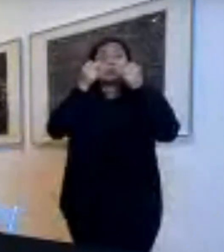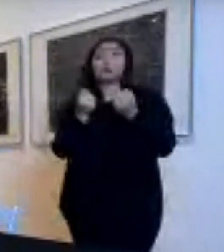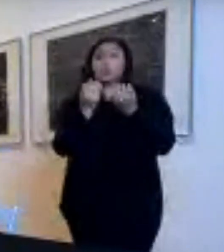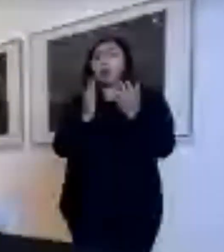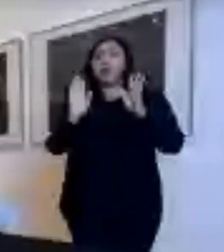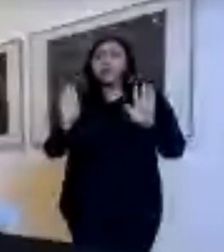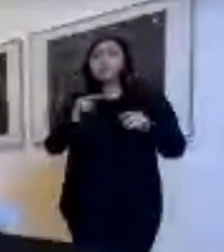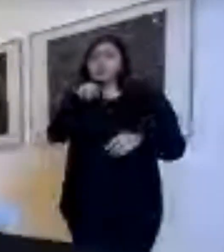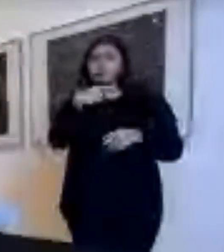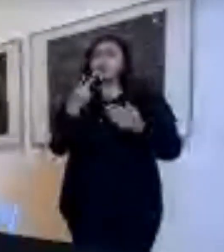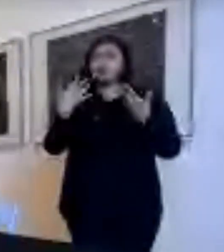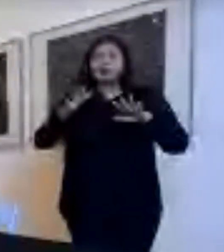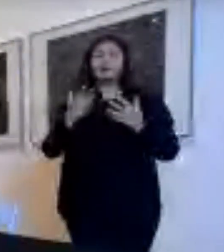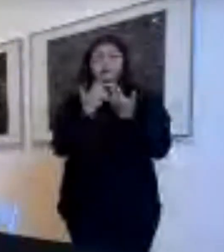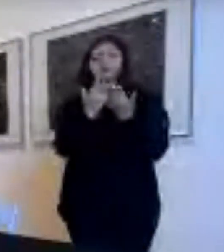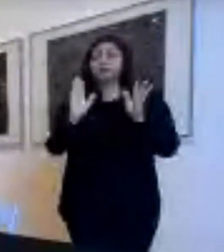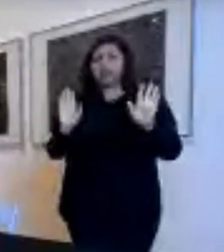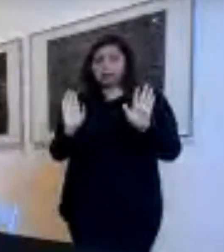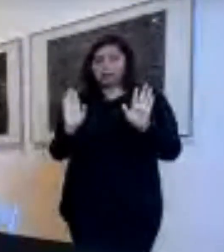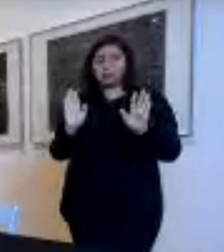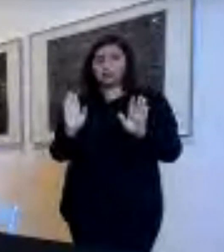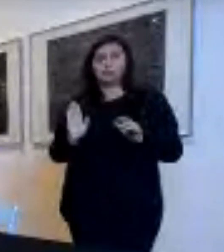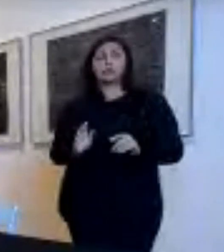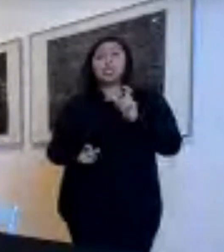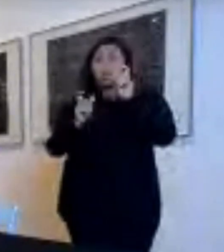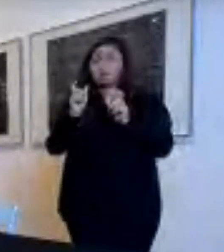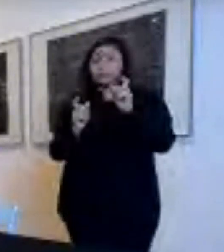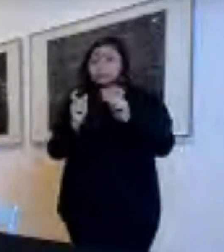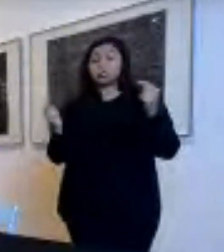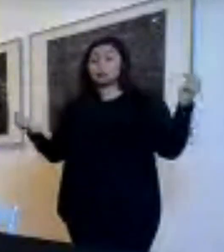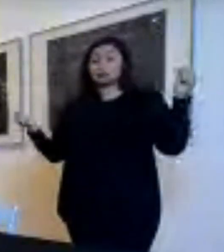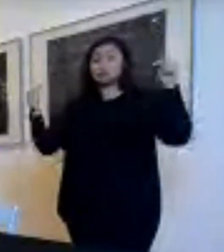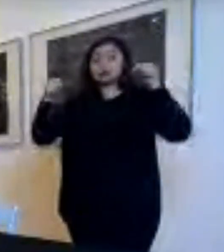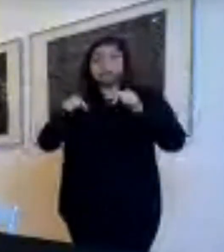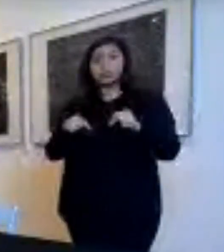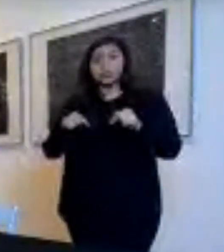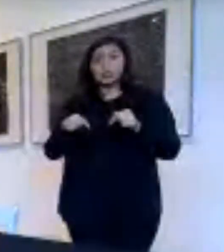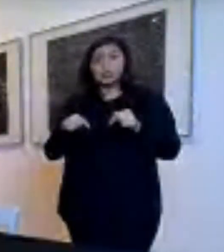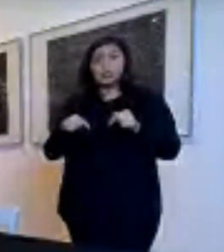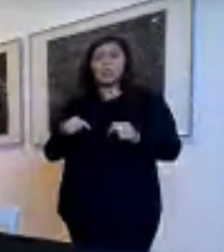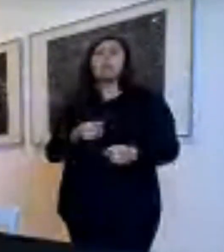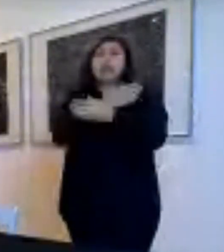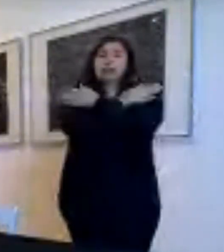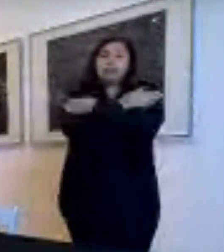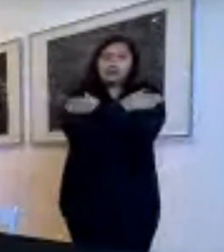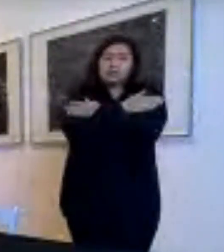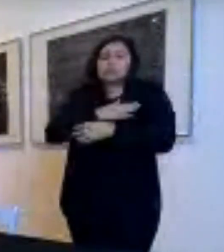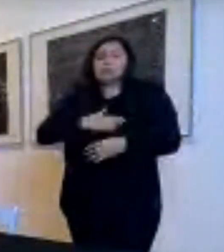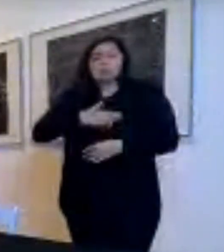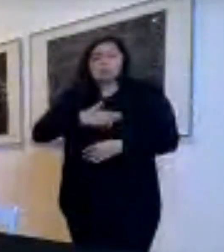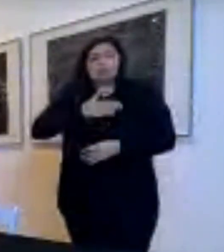la gente que entraba acá en un horario pequeño, la gente nos abrazaba, se emocionaba. Es